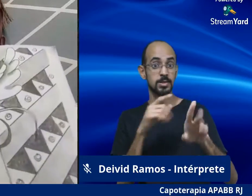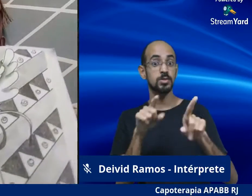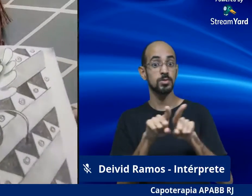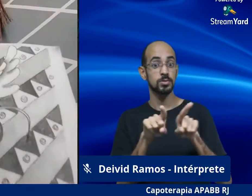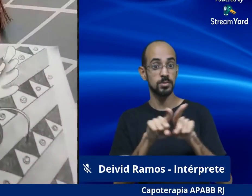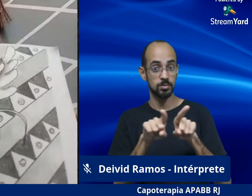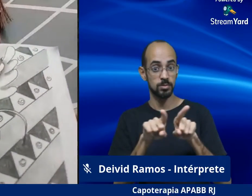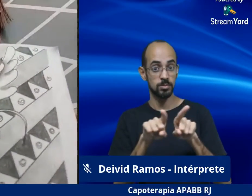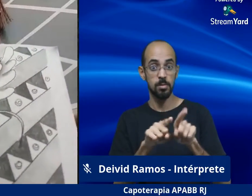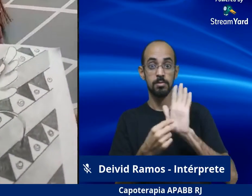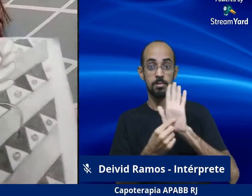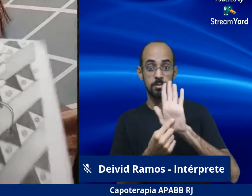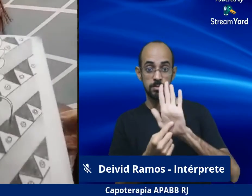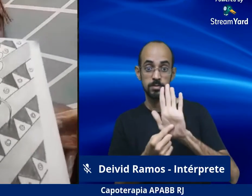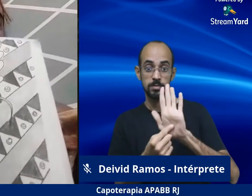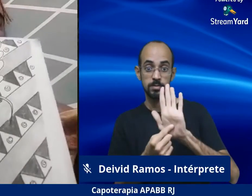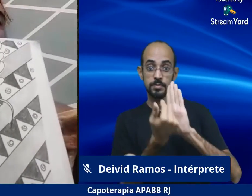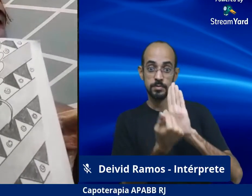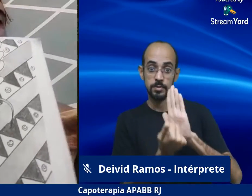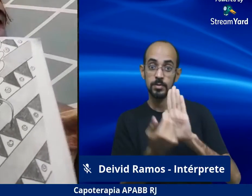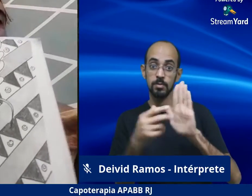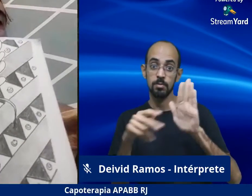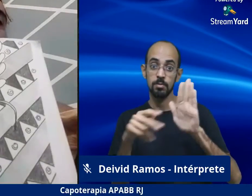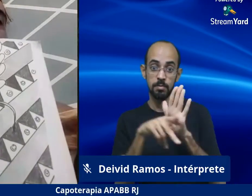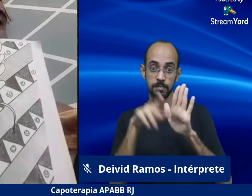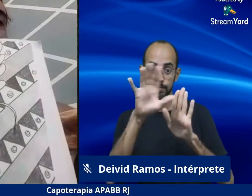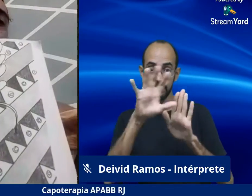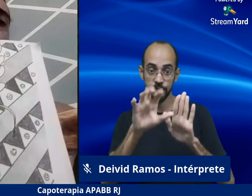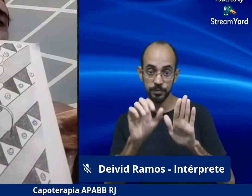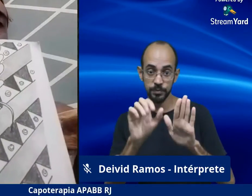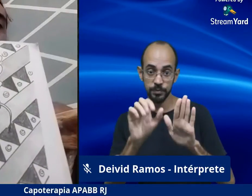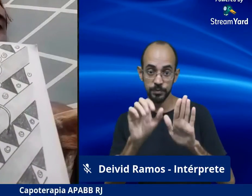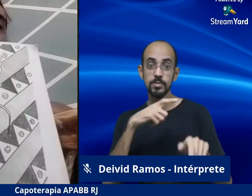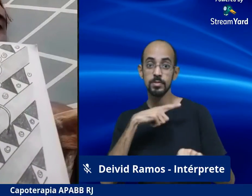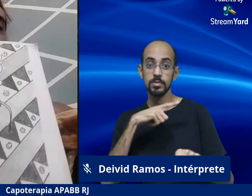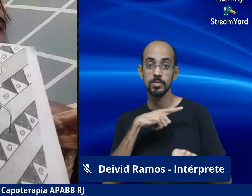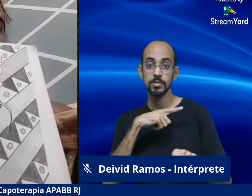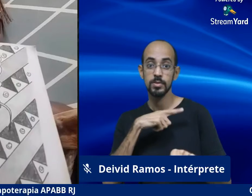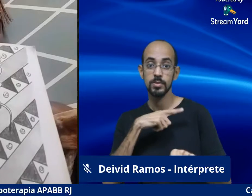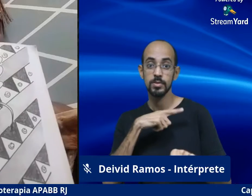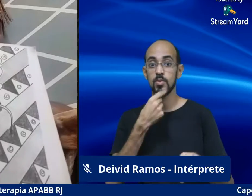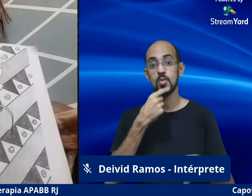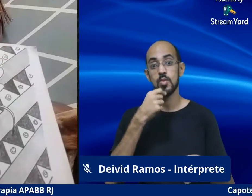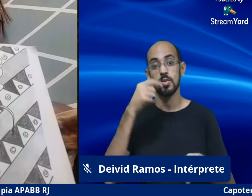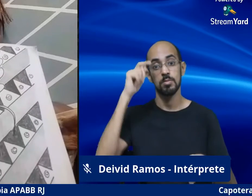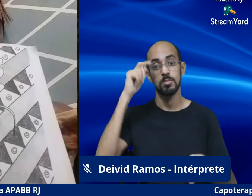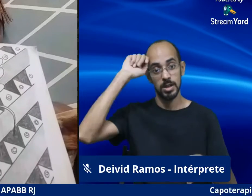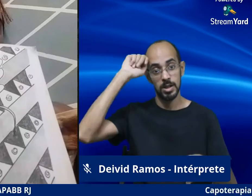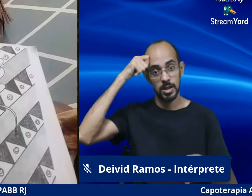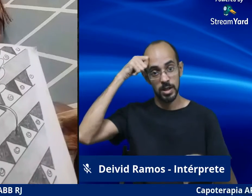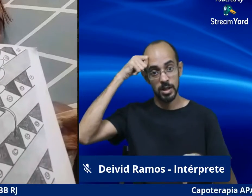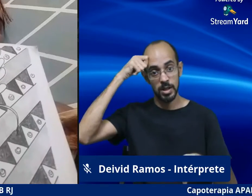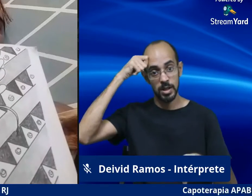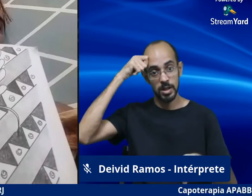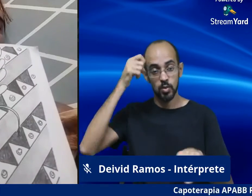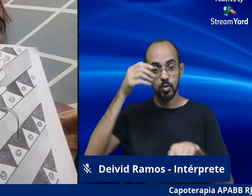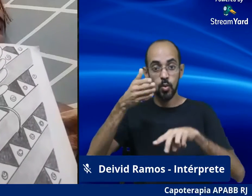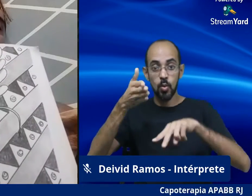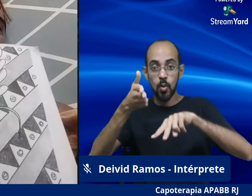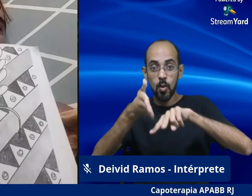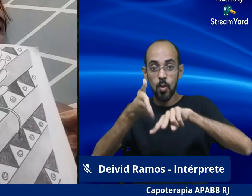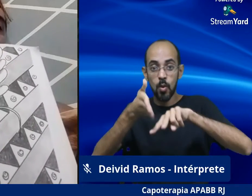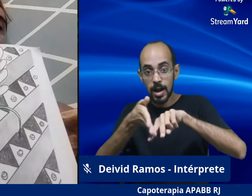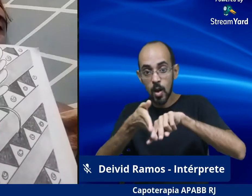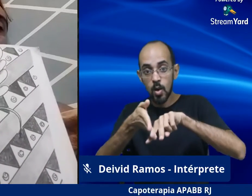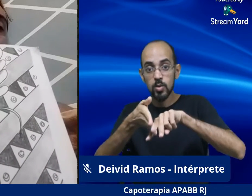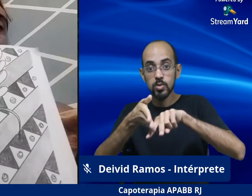em desenhos afros. E a gente tem aqui, ó, um negro com a calça de capoeira, segurando um